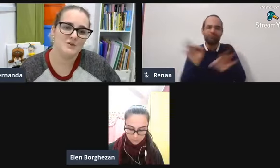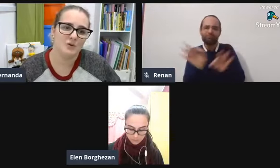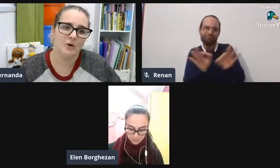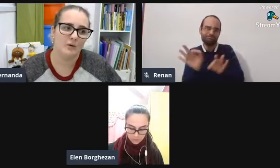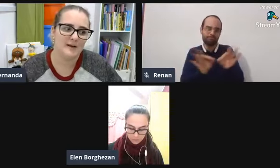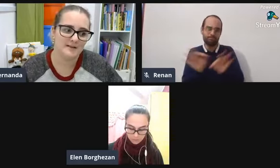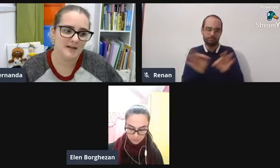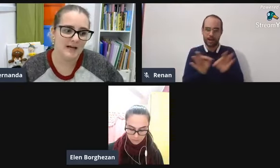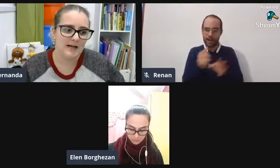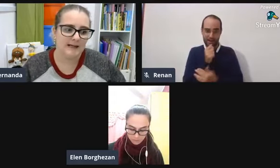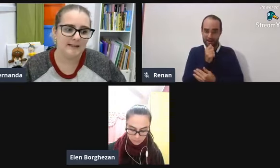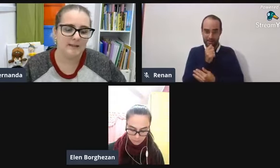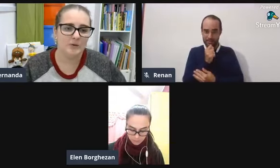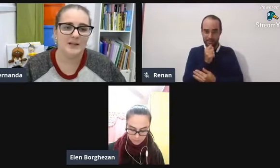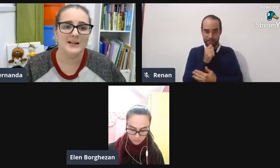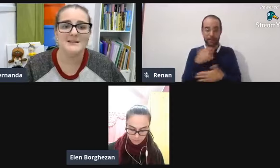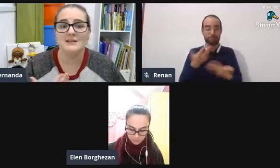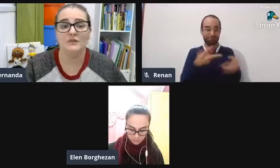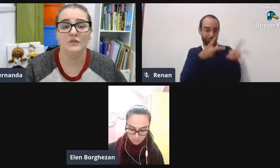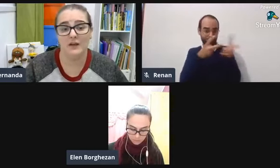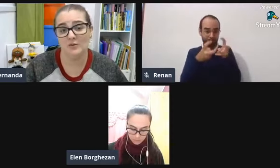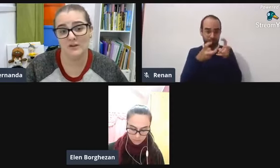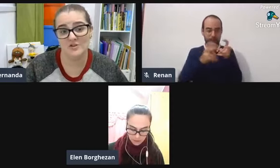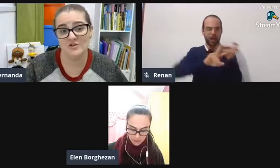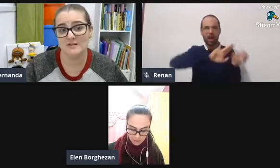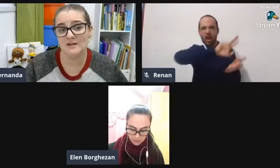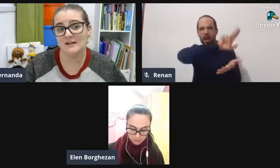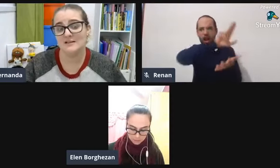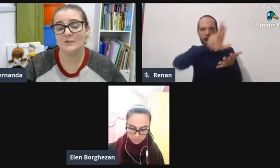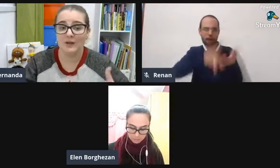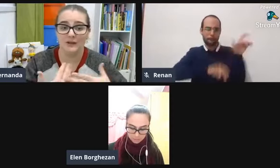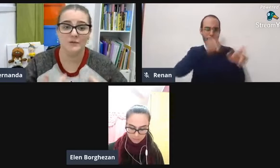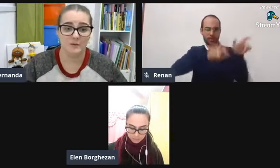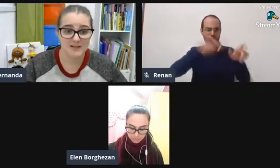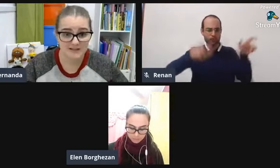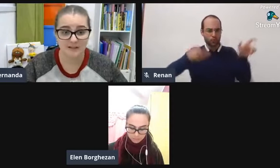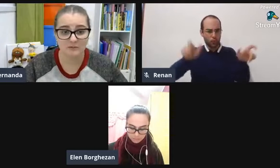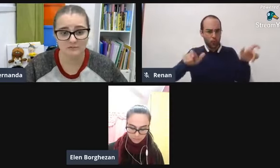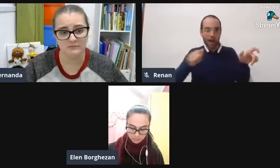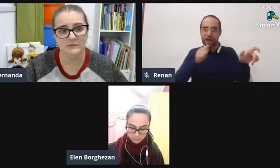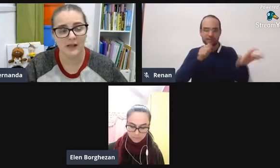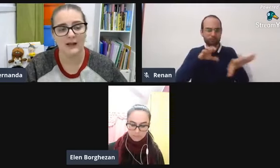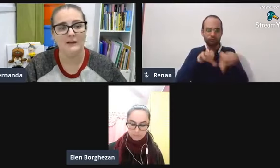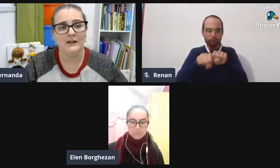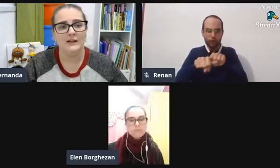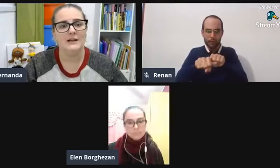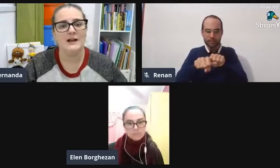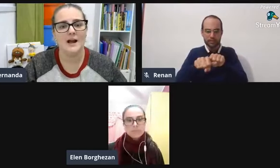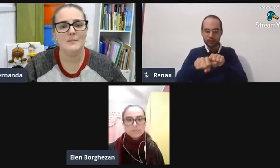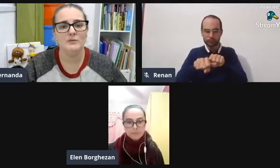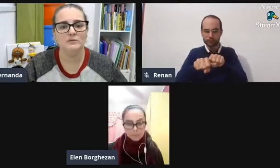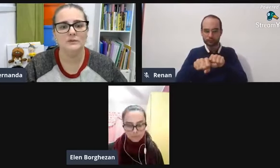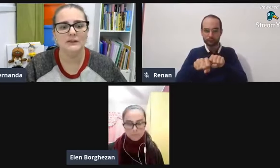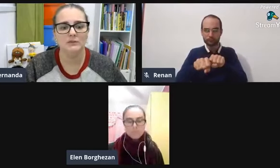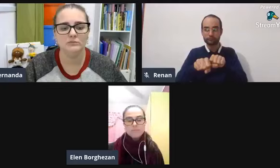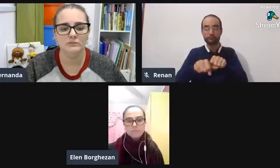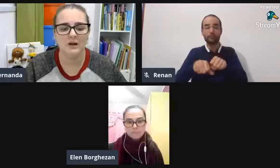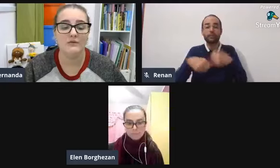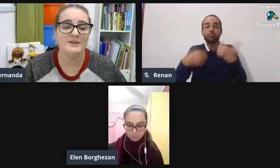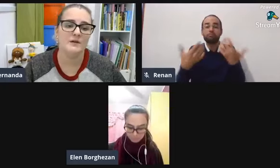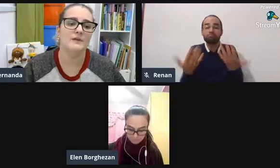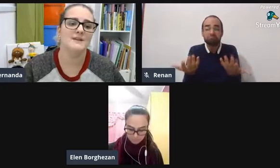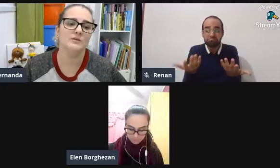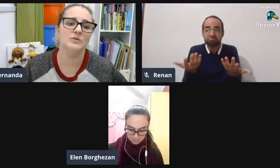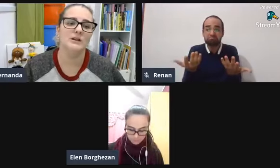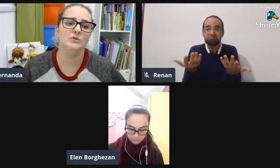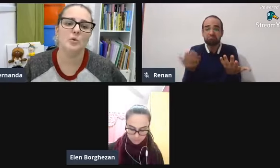muitas pessoas, o que elas têm feito? Elas dizem que elas não têm a formação, né? E acabam